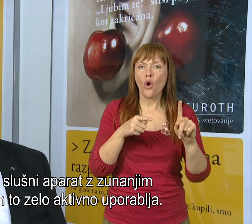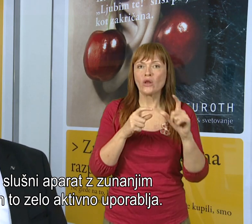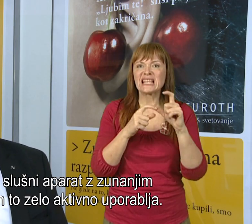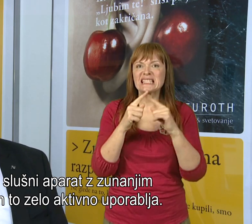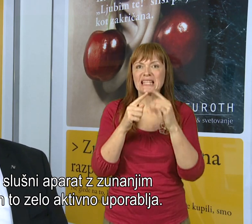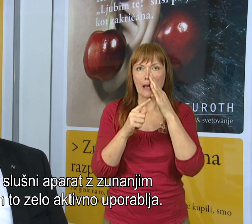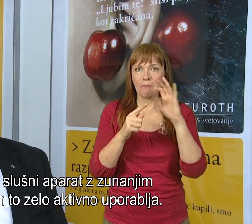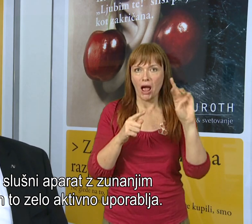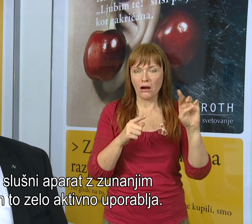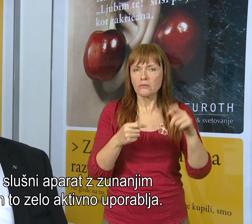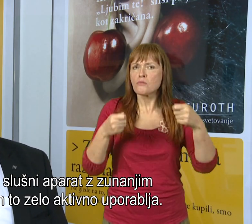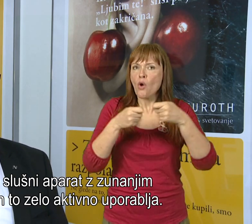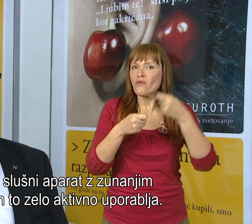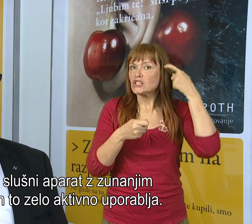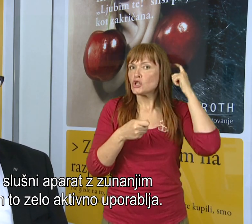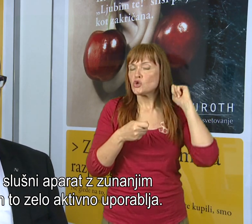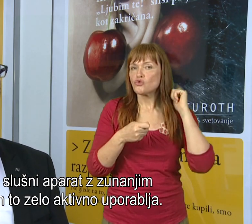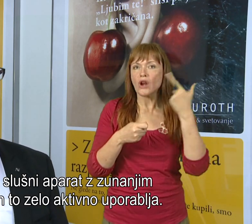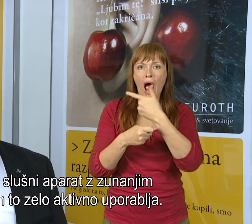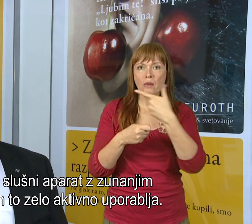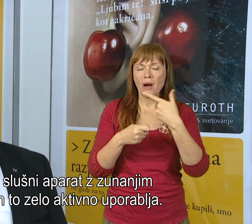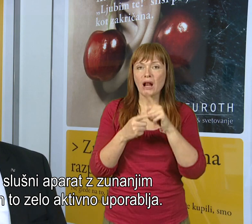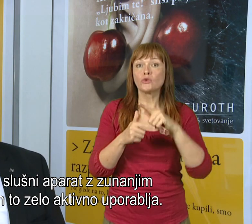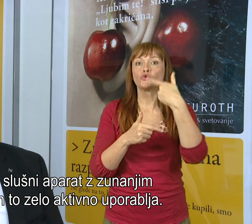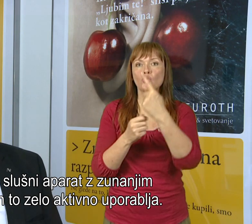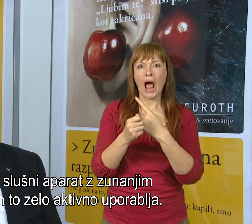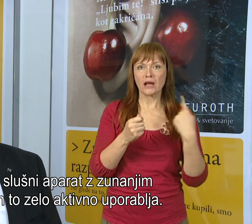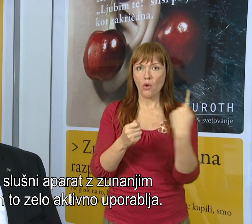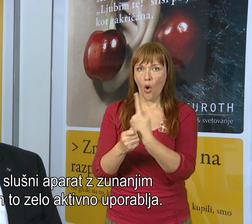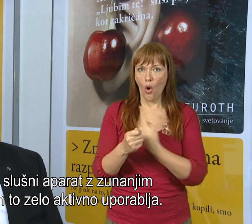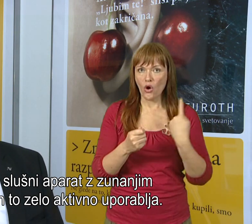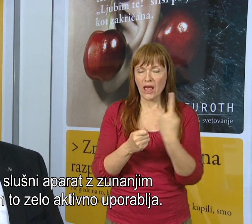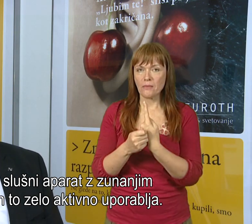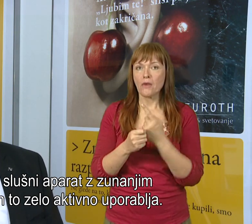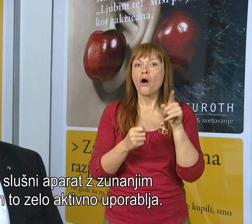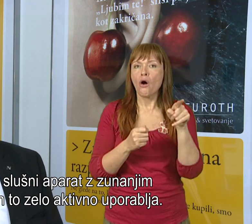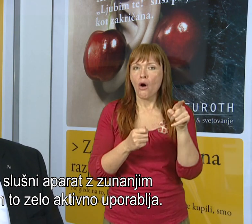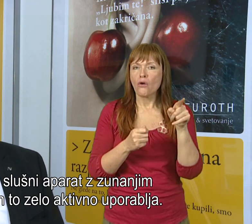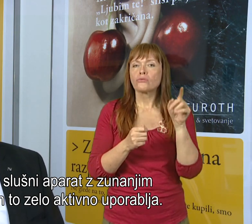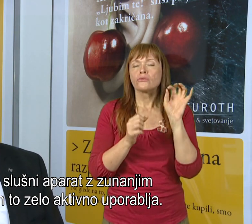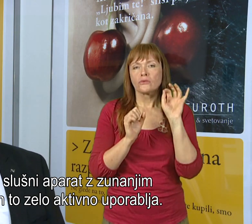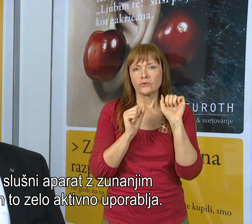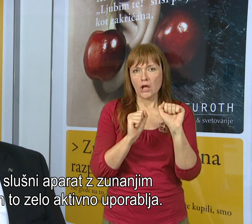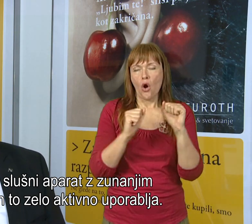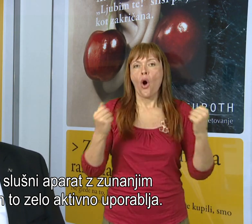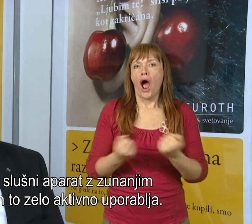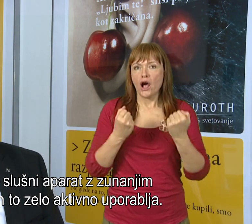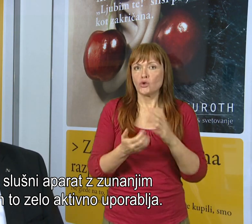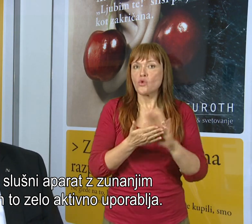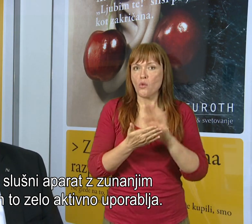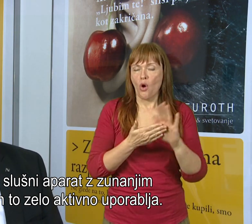streamer. Ta povezovalna enota poveže slušne aparate z tem zunanjim okoljem in on to zelo aktivno